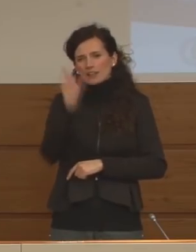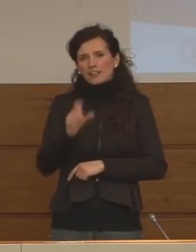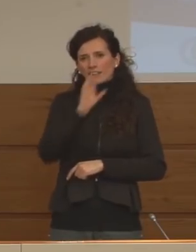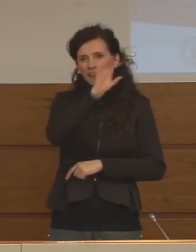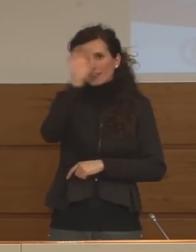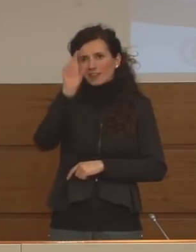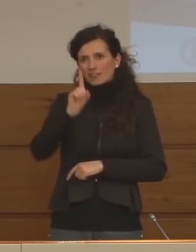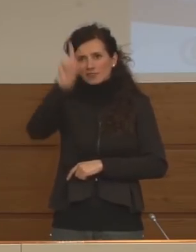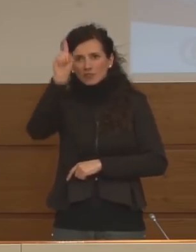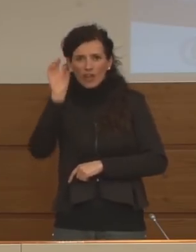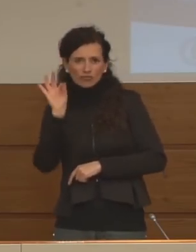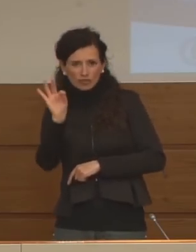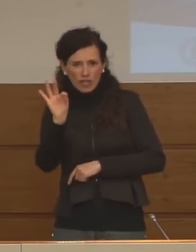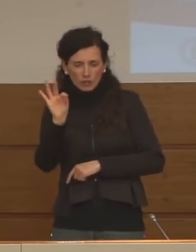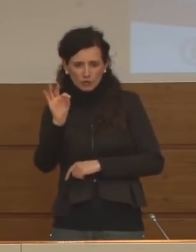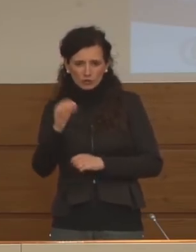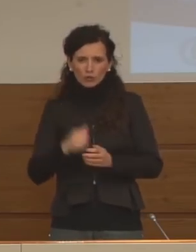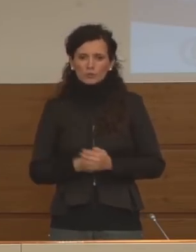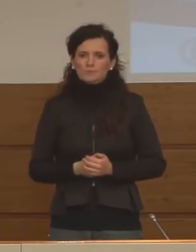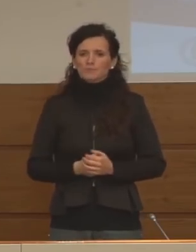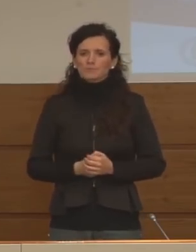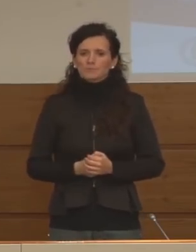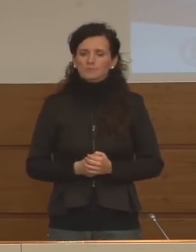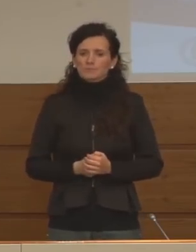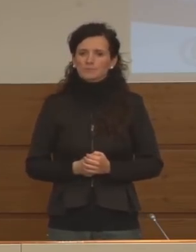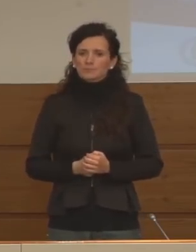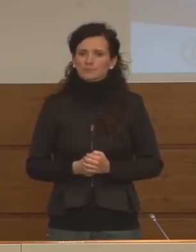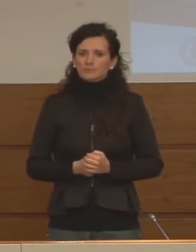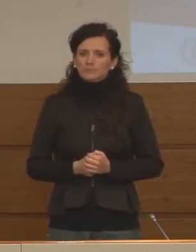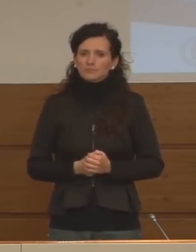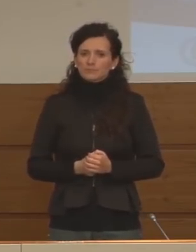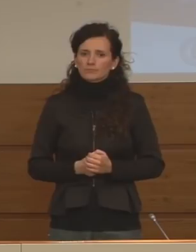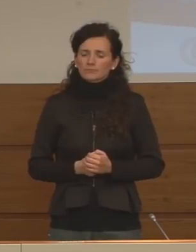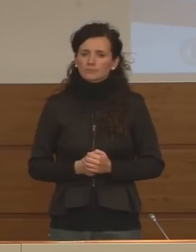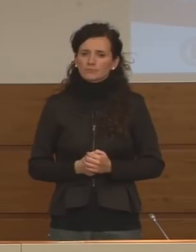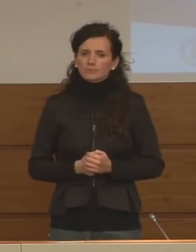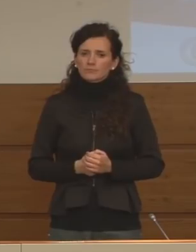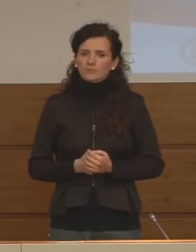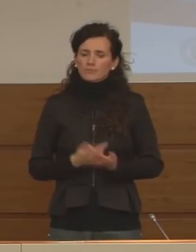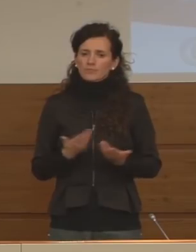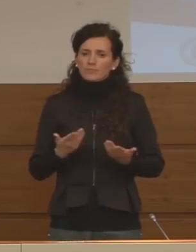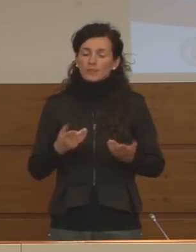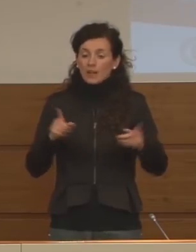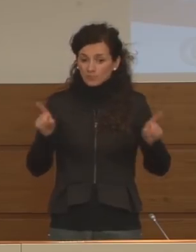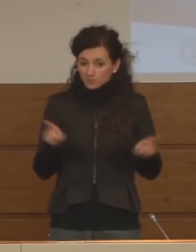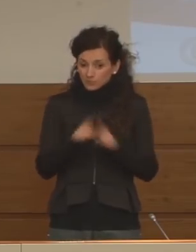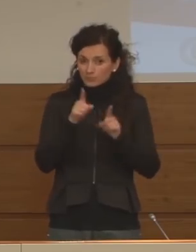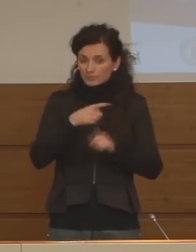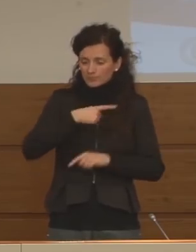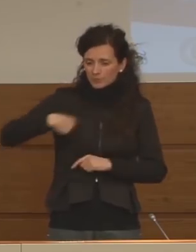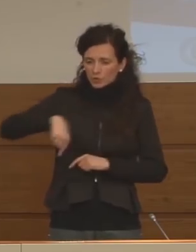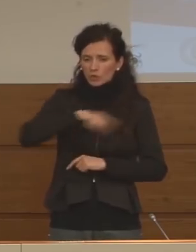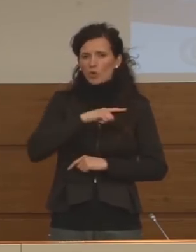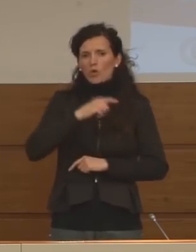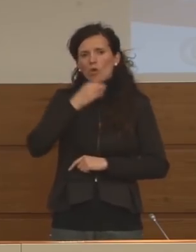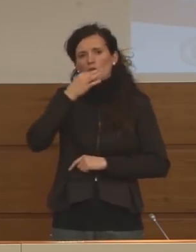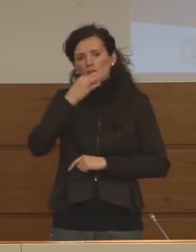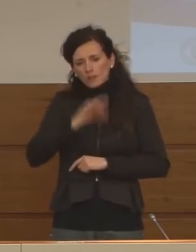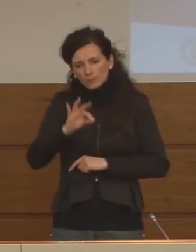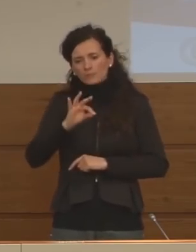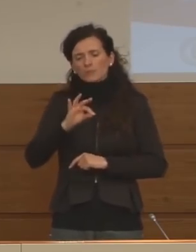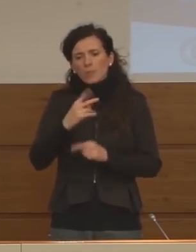centro settentrionali nel frattempo cerchiamo di fare ogni sforzo per anticipare